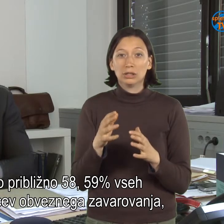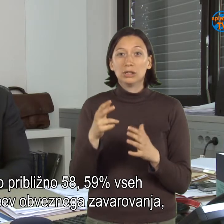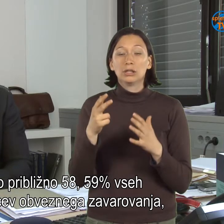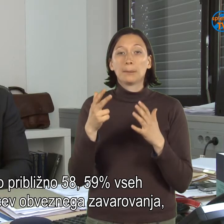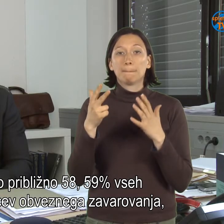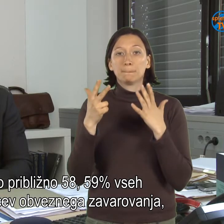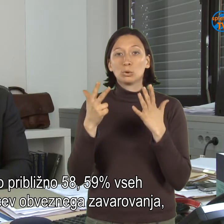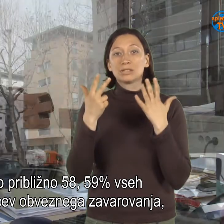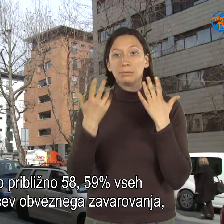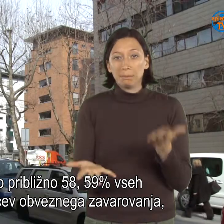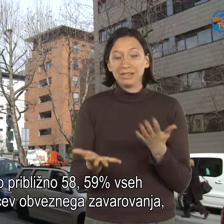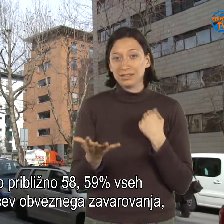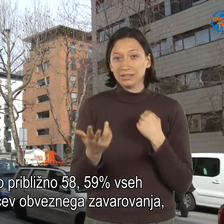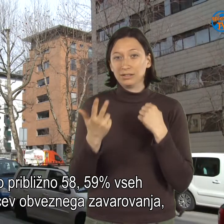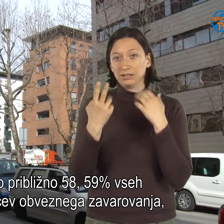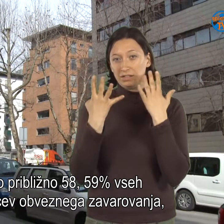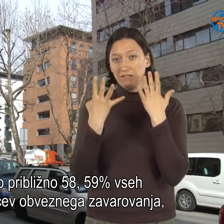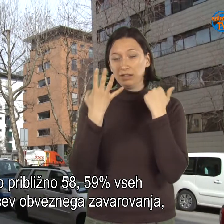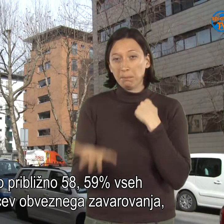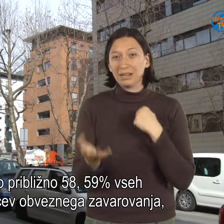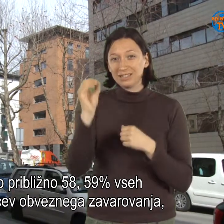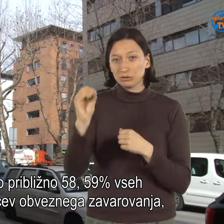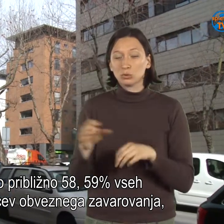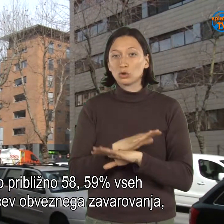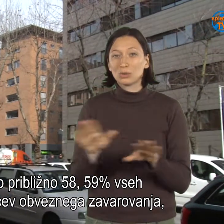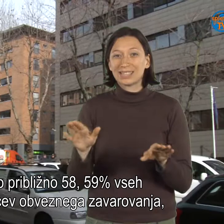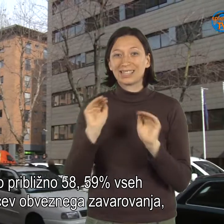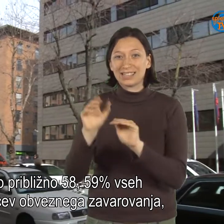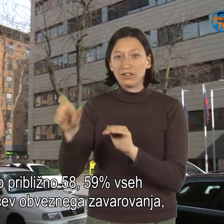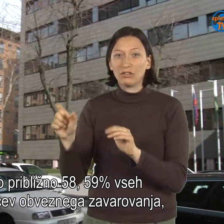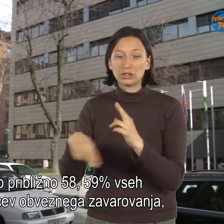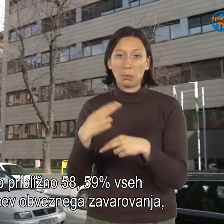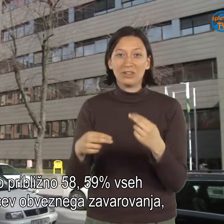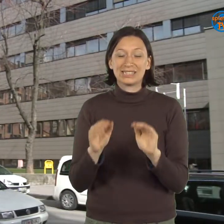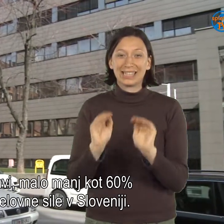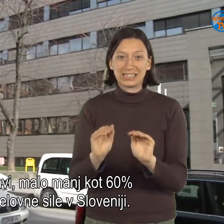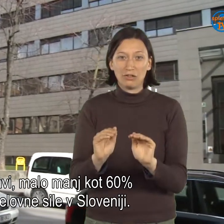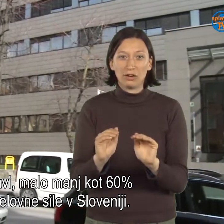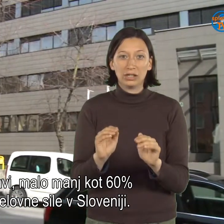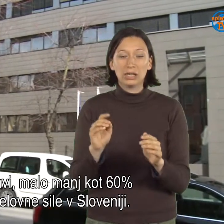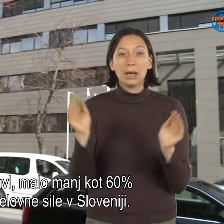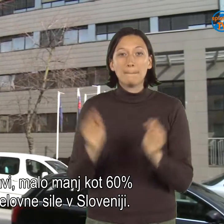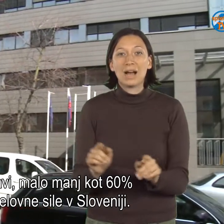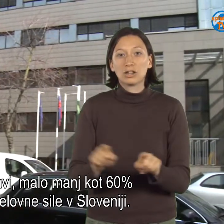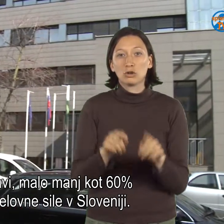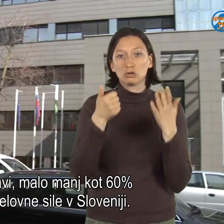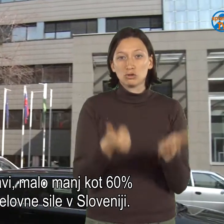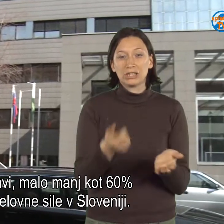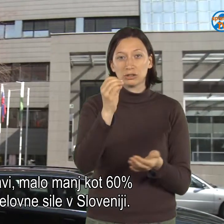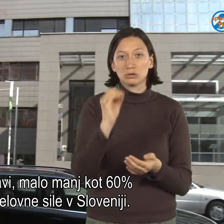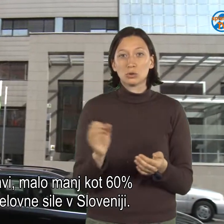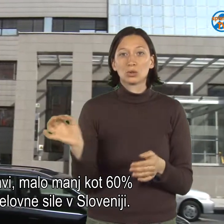okoli 58–59% vseh zavarovancev obveznega zavarovanja, se pravi okoli malo manj kot